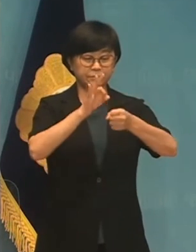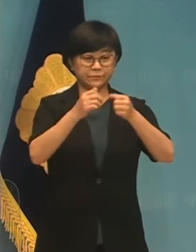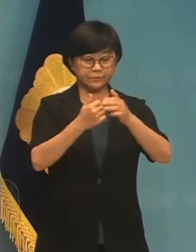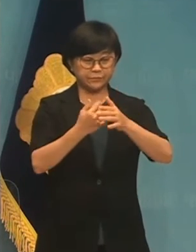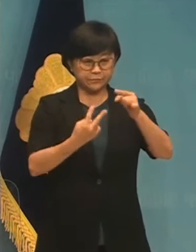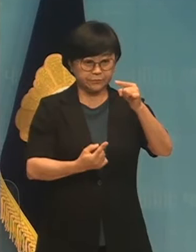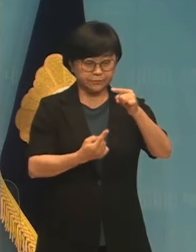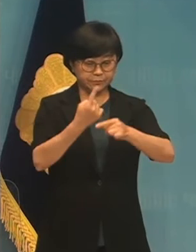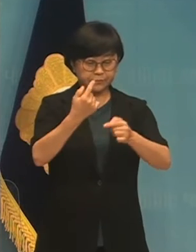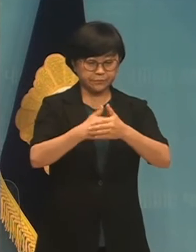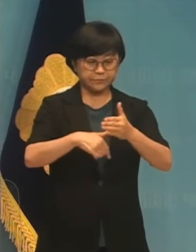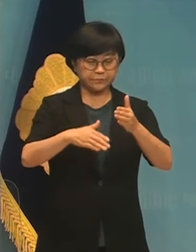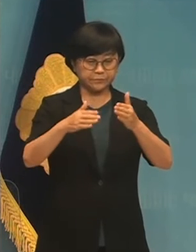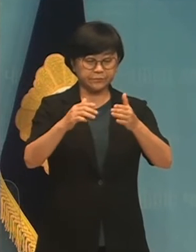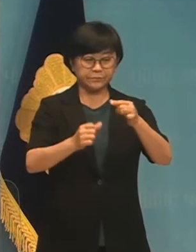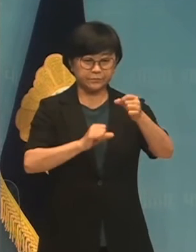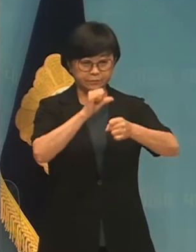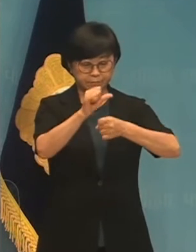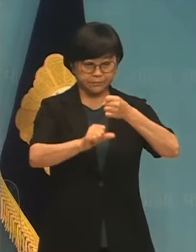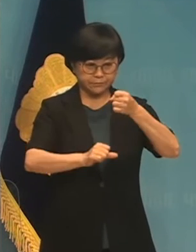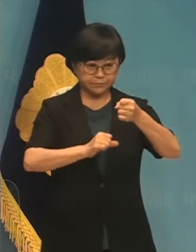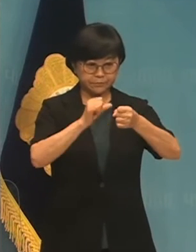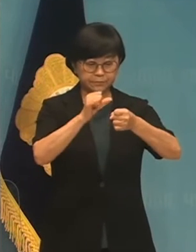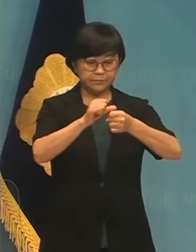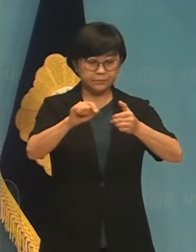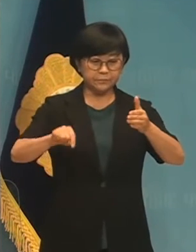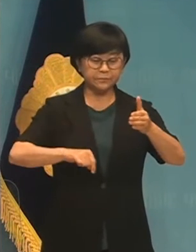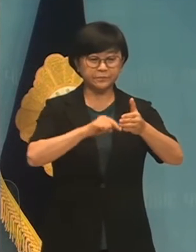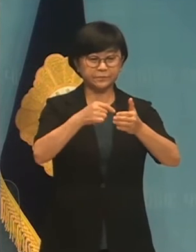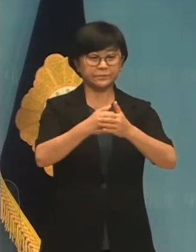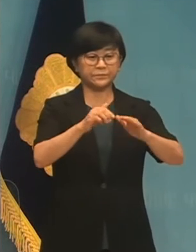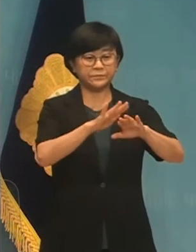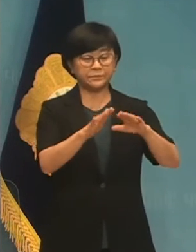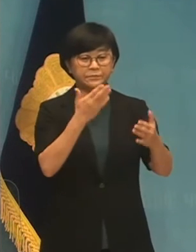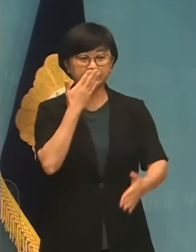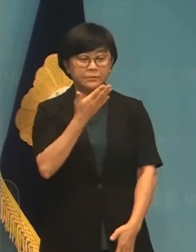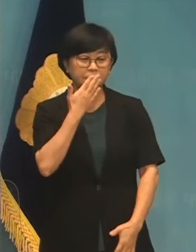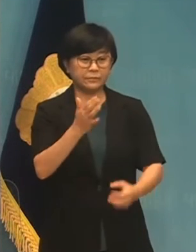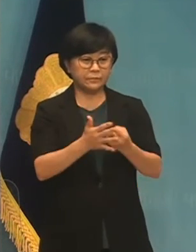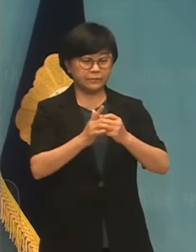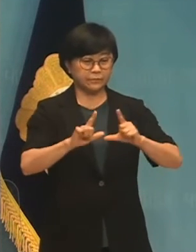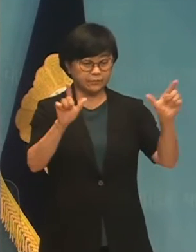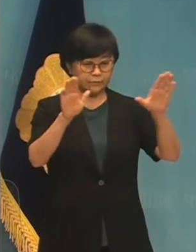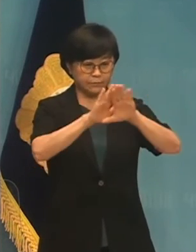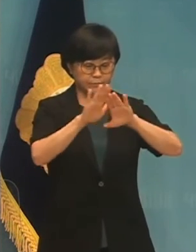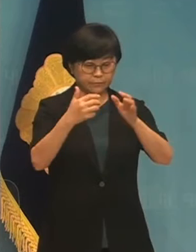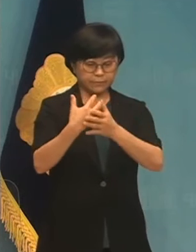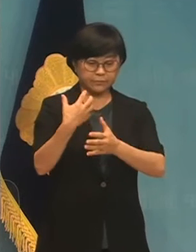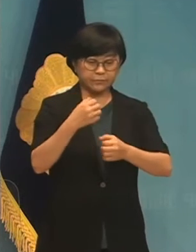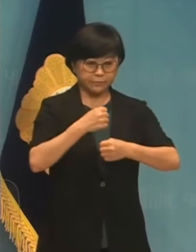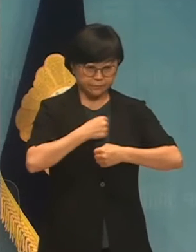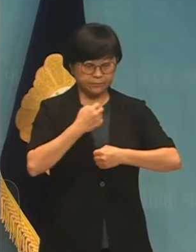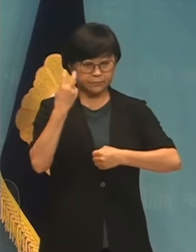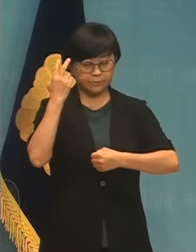다음 대통령의 임기, 그 5년 안에 위기의 해법을 찾는 기후 대통령이 될 것입니다.